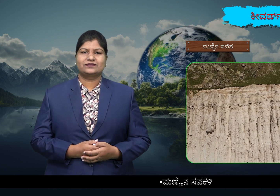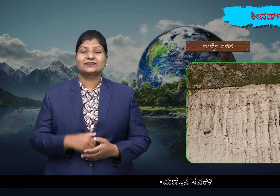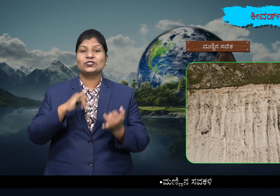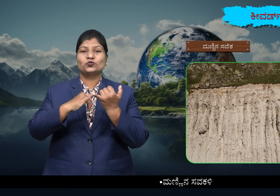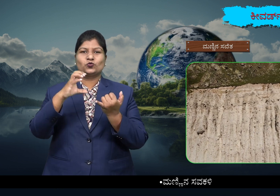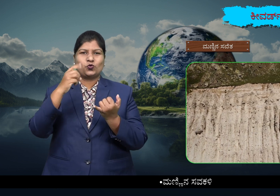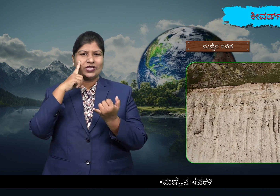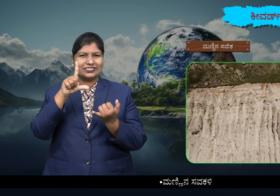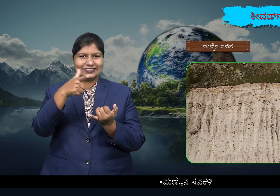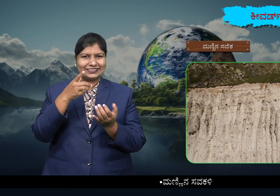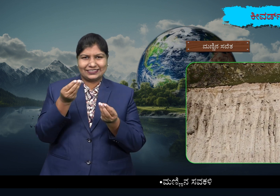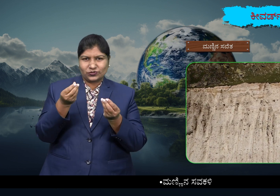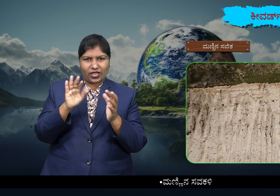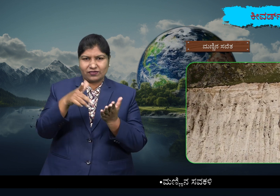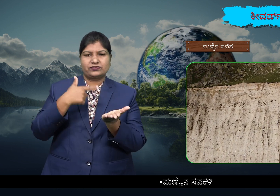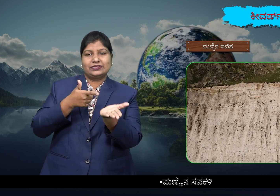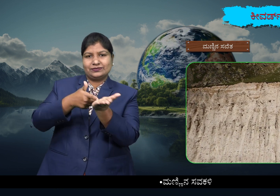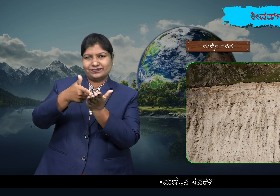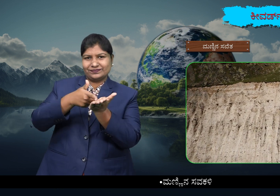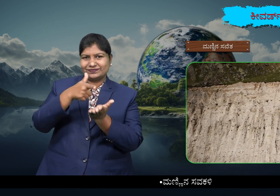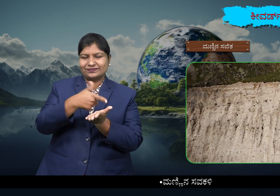ಮಣ್ಣಿನ ಸವಕಳಿ,